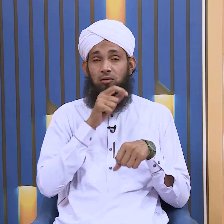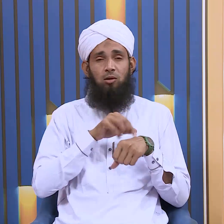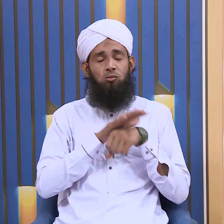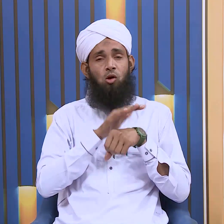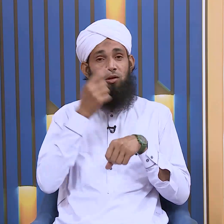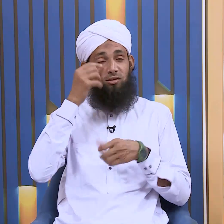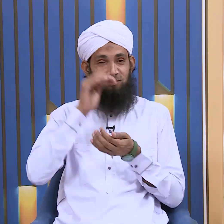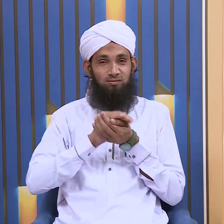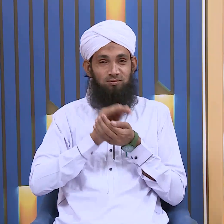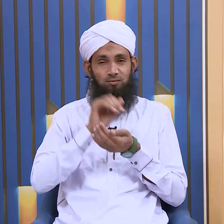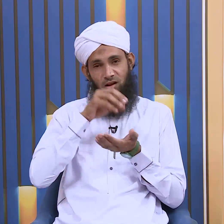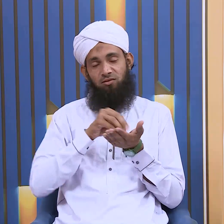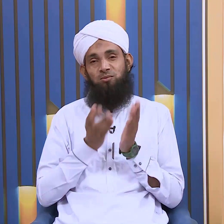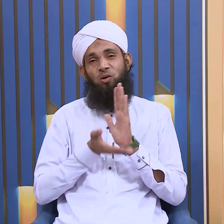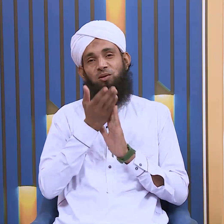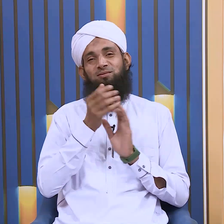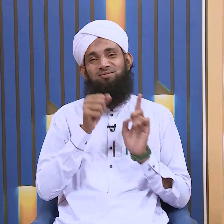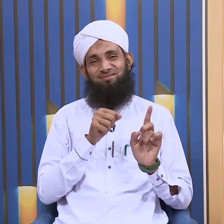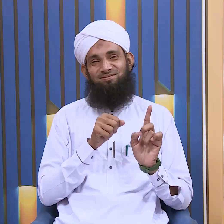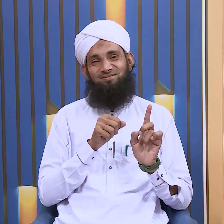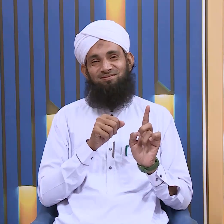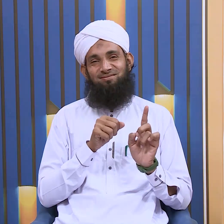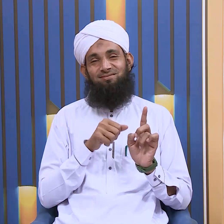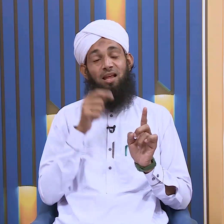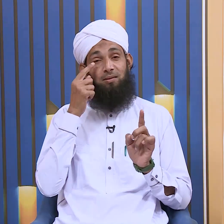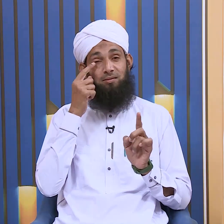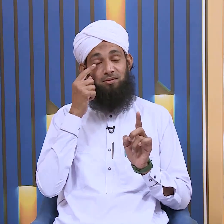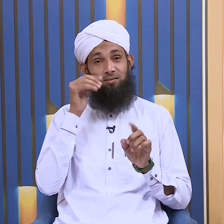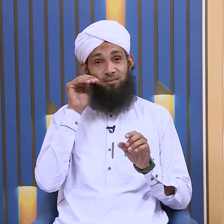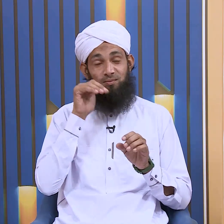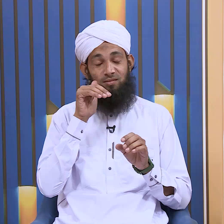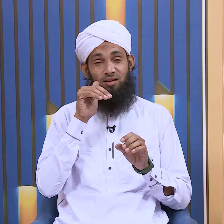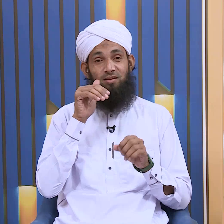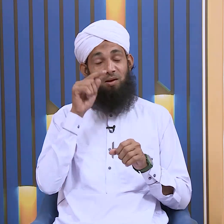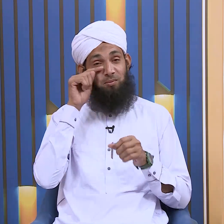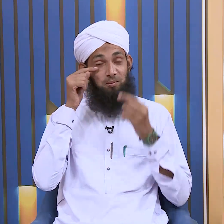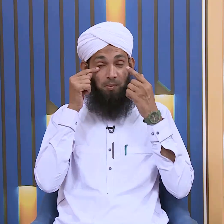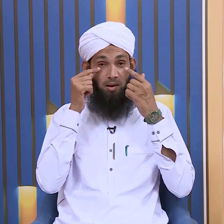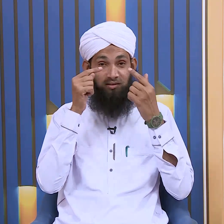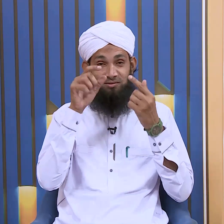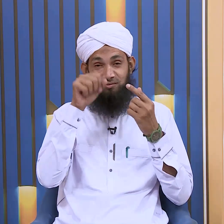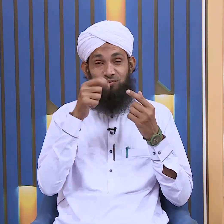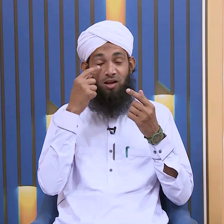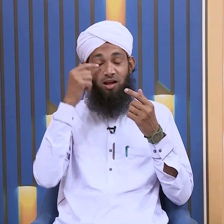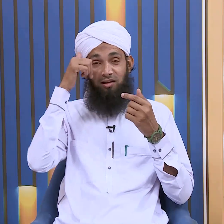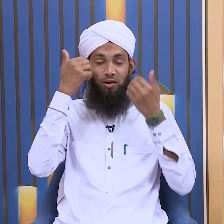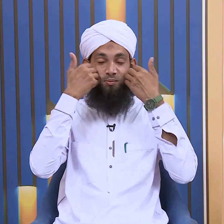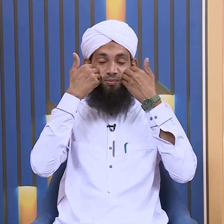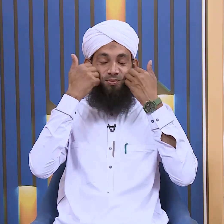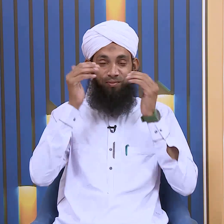تو ہمیں اس سے زیادہ فوائد حاصل ہوں گے. پلکیں سرما لگانے سے بڑی ہو جاتی ہیں اور آنکھوں کو سکون مل جاتا ہے. سبحان